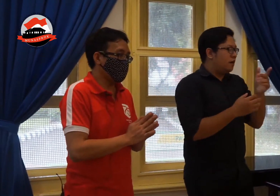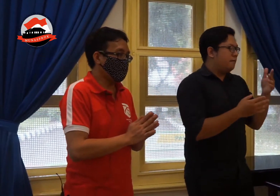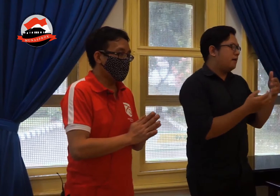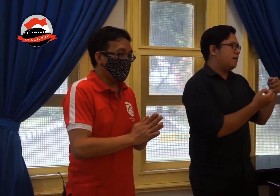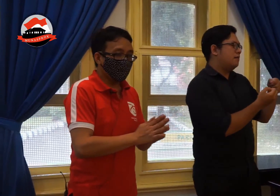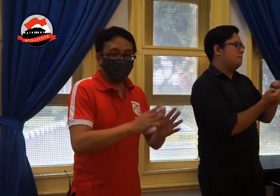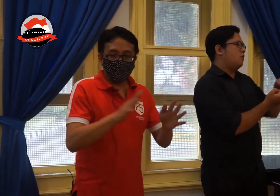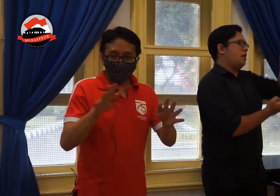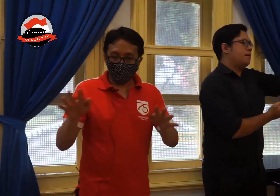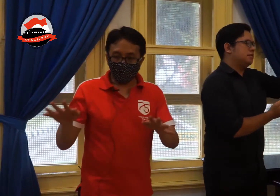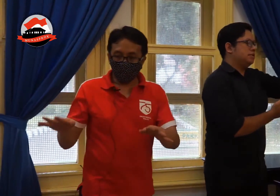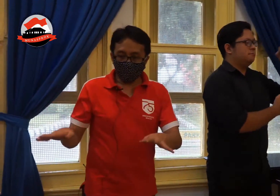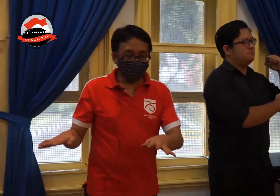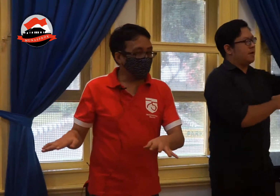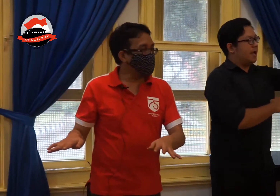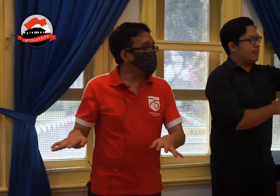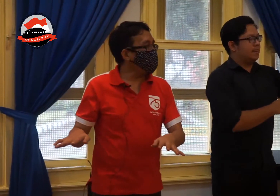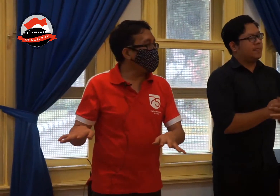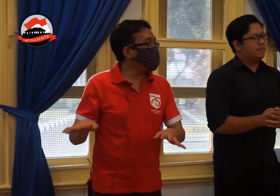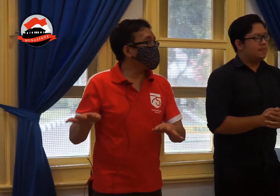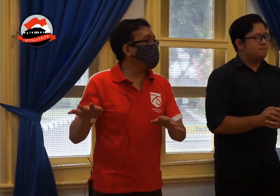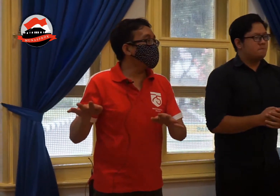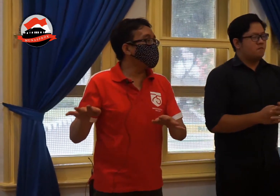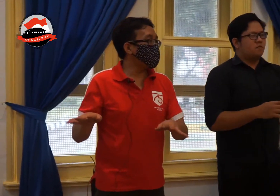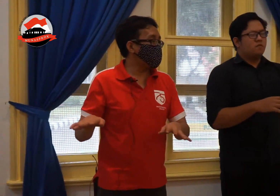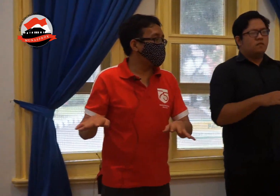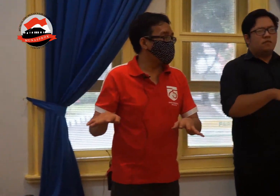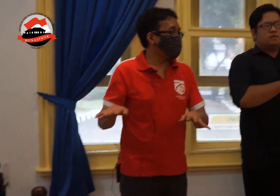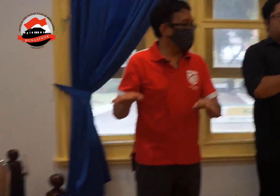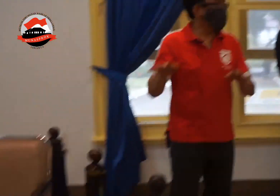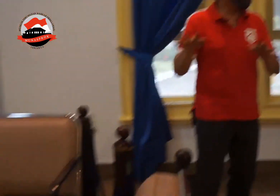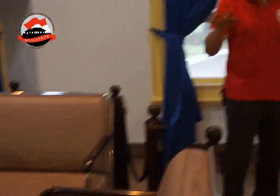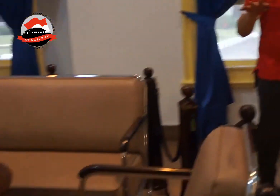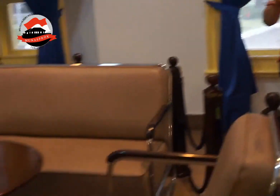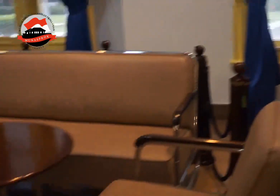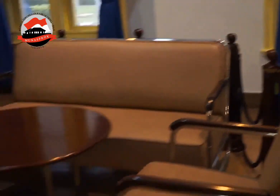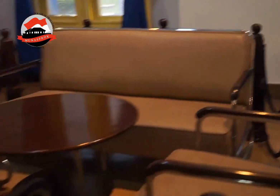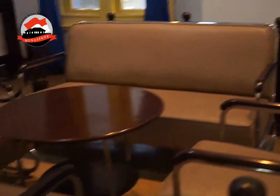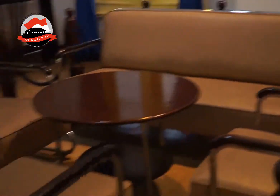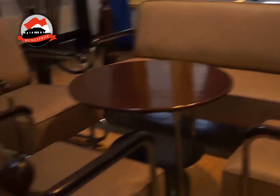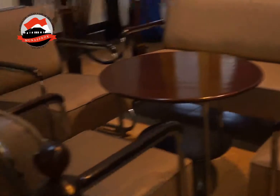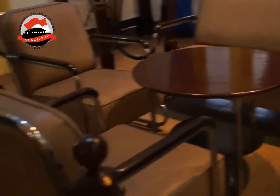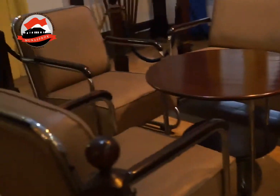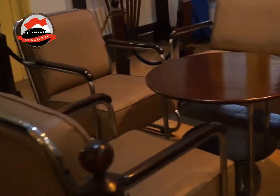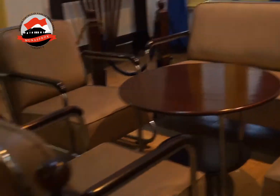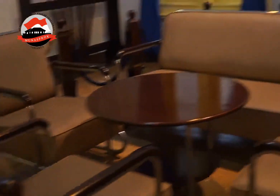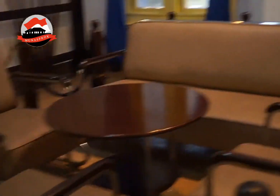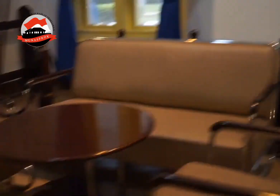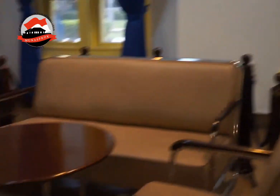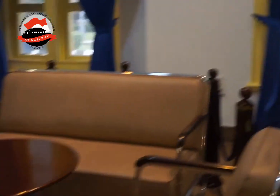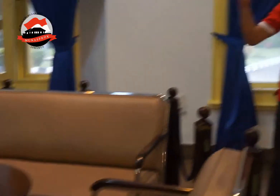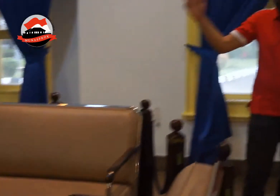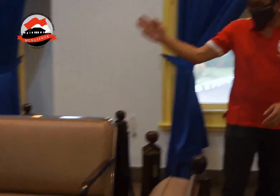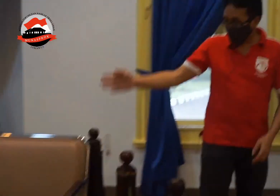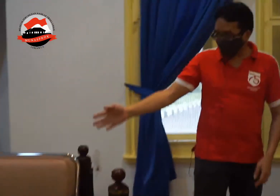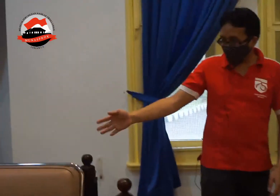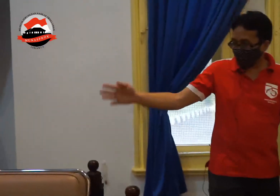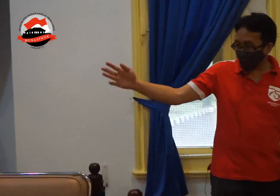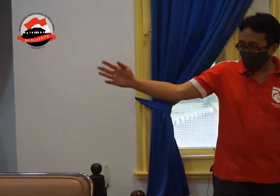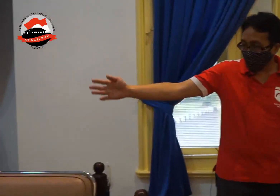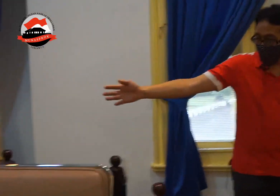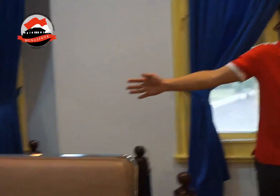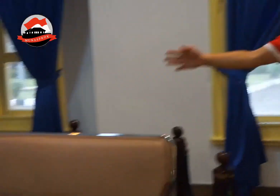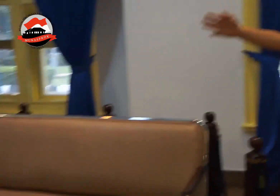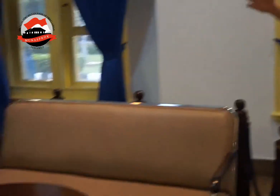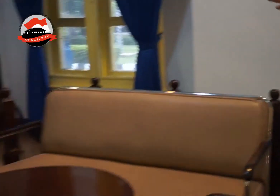Indonesia. Nah, kurang lebih saat itu pukul 10 malam, 16 Agustus 1945. Bung